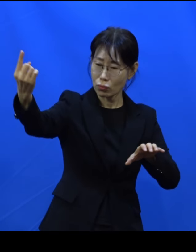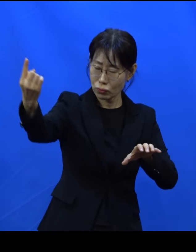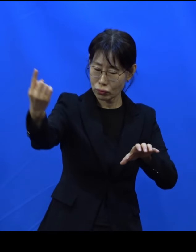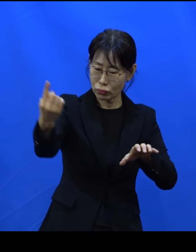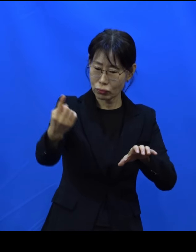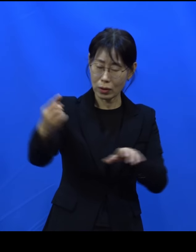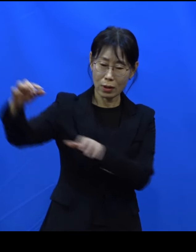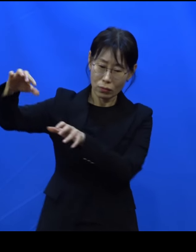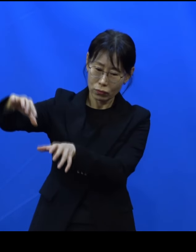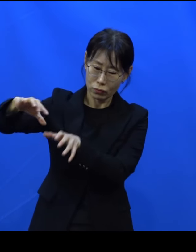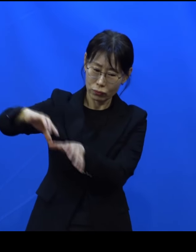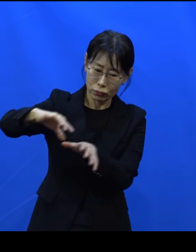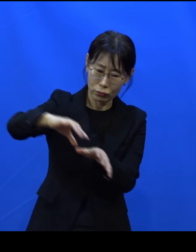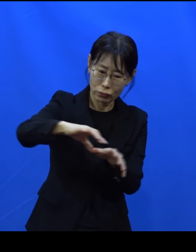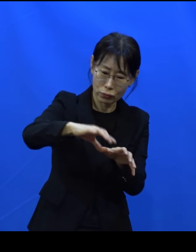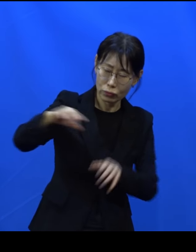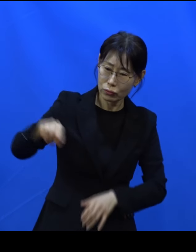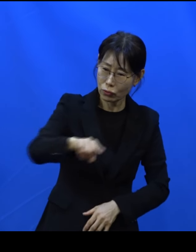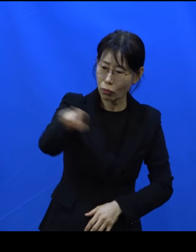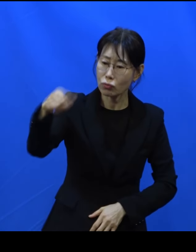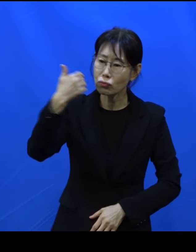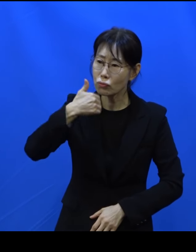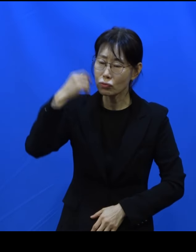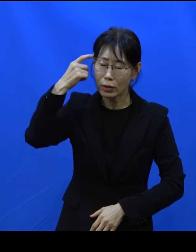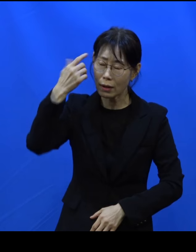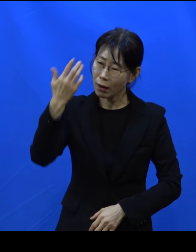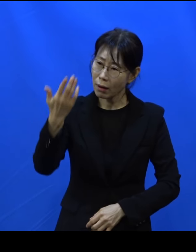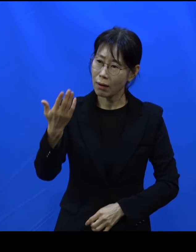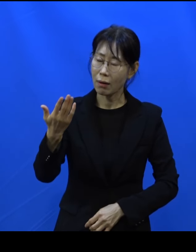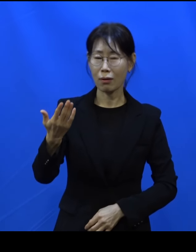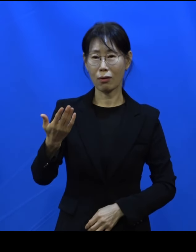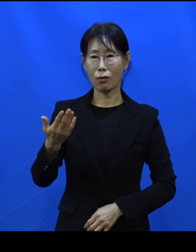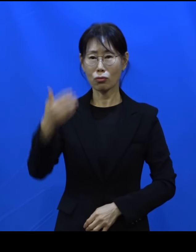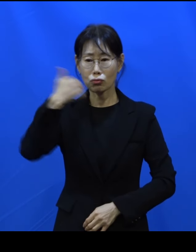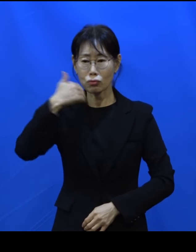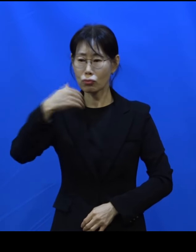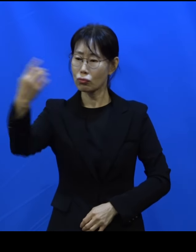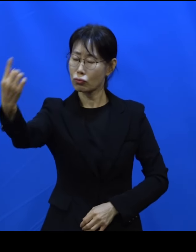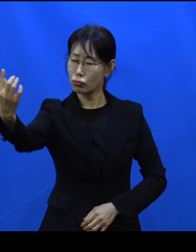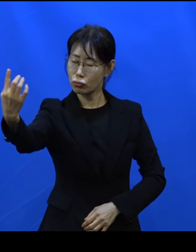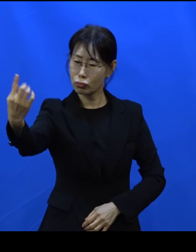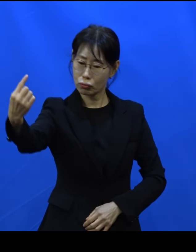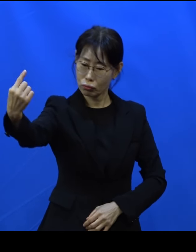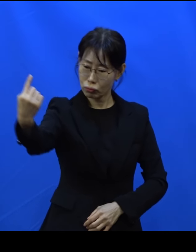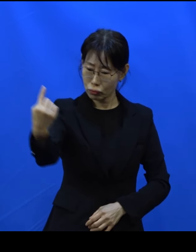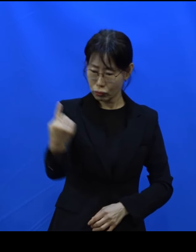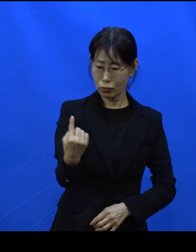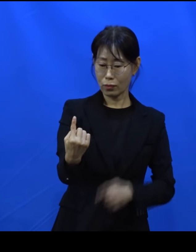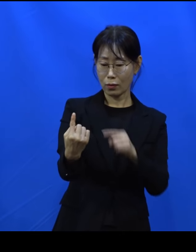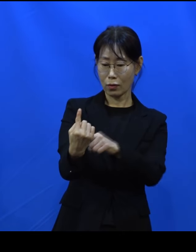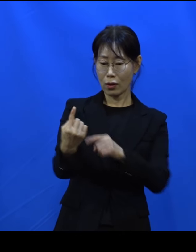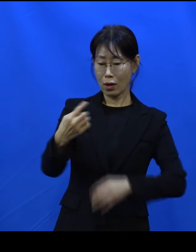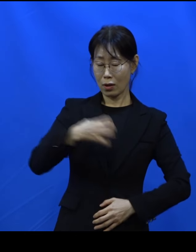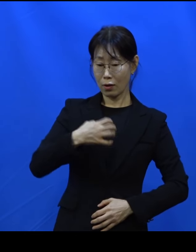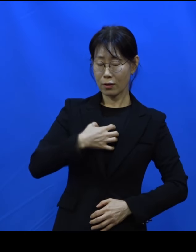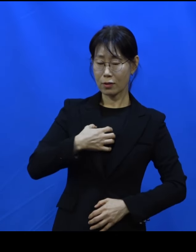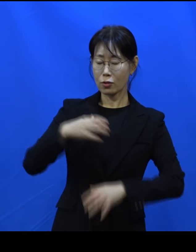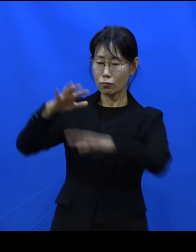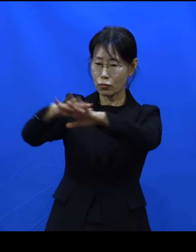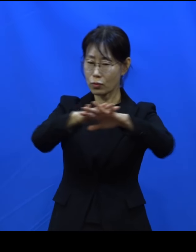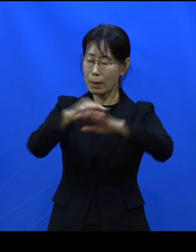그의 수행단을 묘사하고 있습니다. 누군가 다가오는 장면이에요. 그래서 묻는 거죠. 거친 들에서 오는